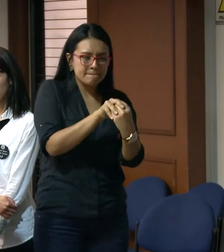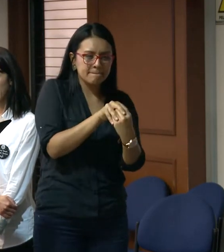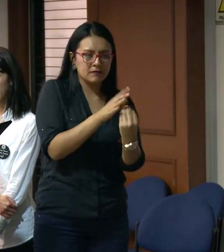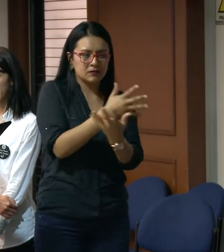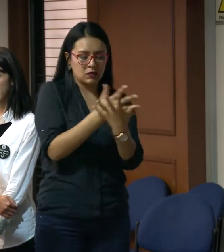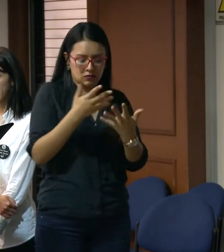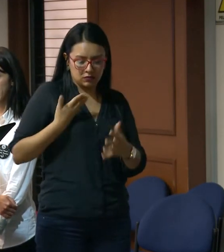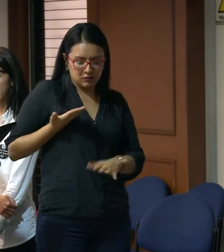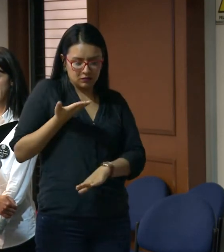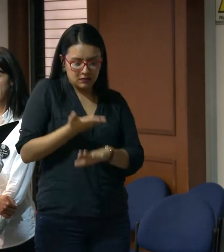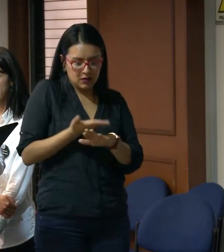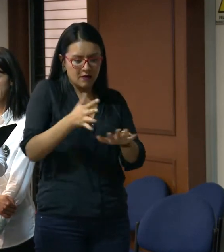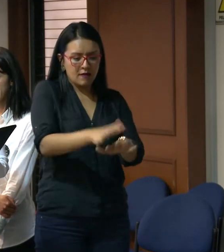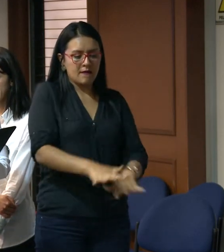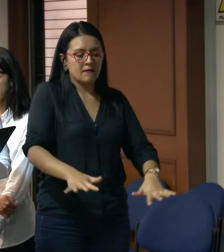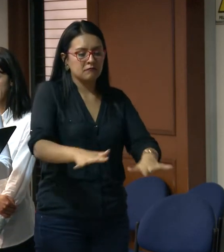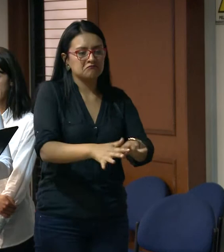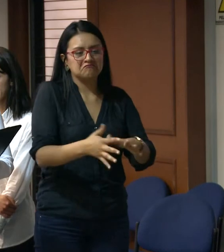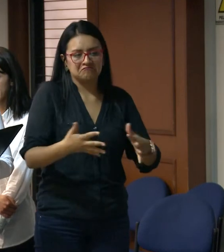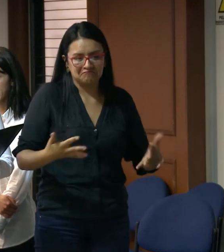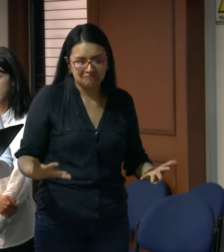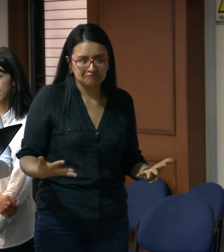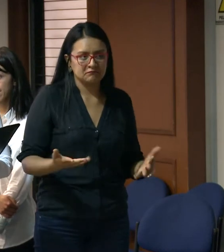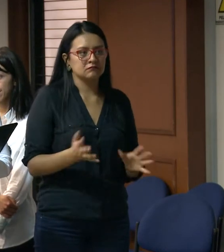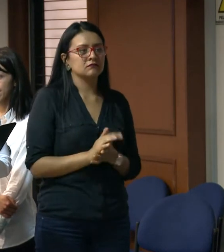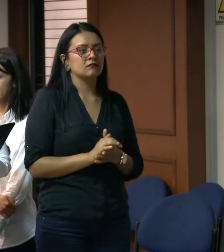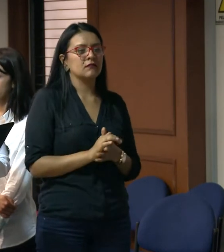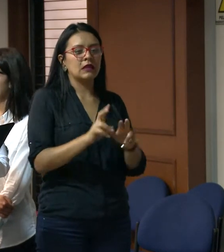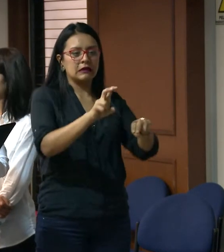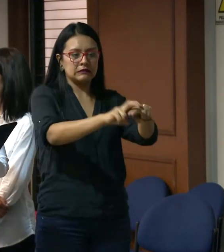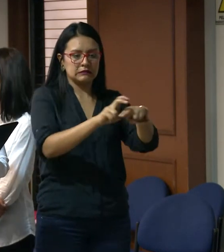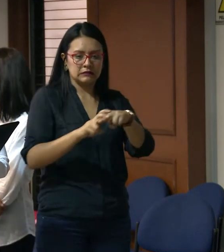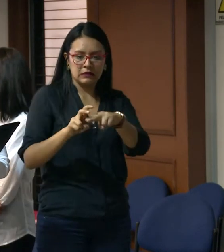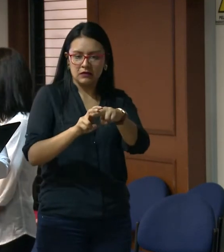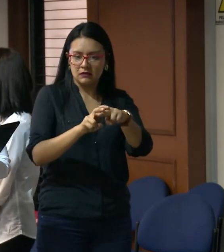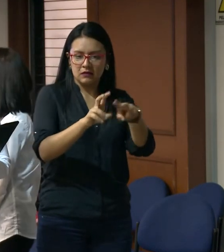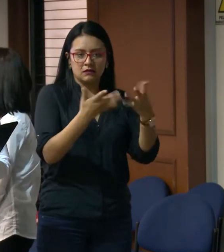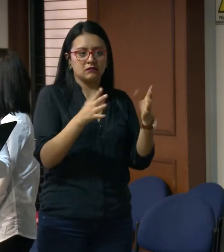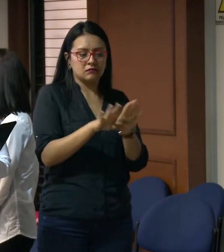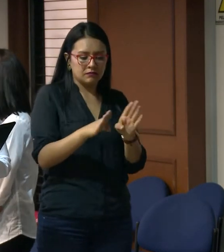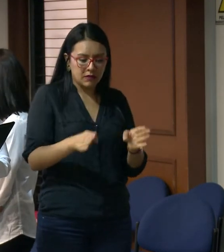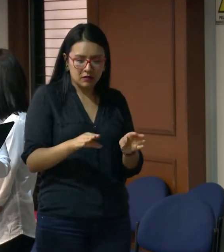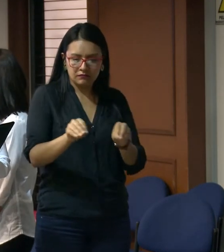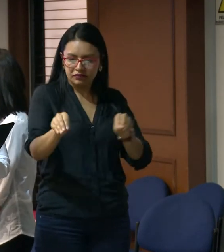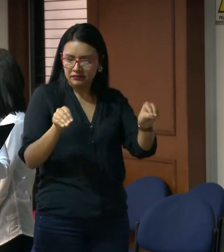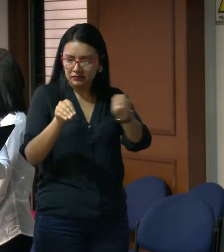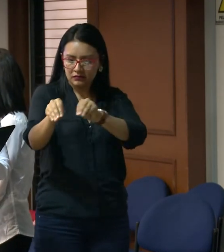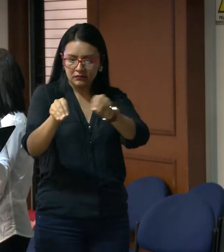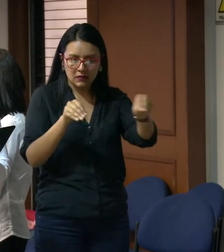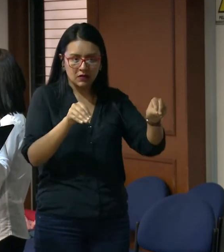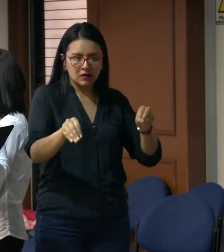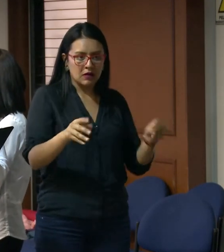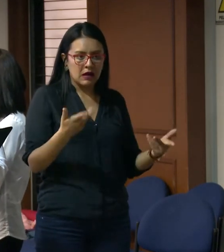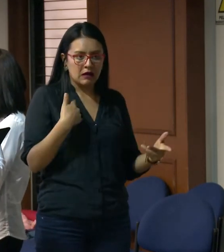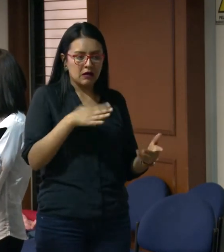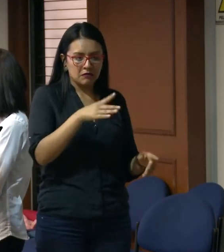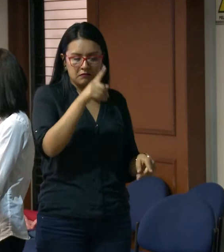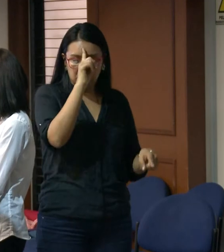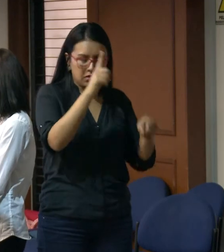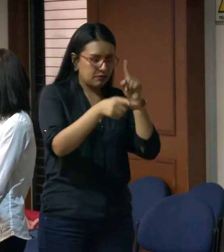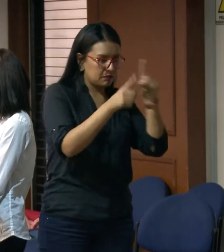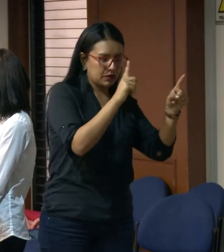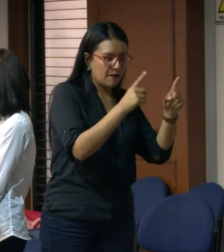puede realizar en el espacio, como la adecuación de las sillas, de las mesas, de esos obstáculos con los que usted se